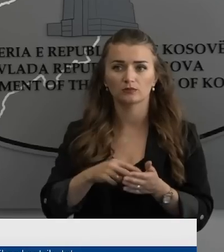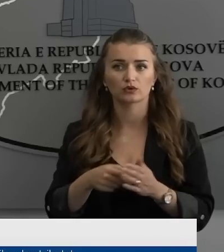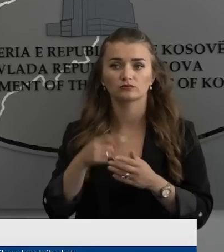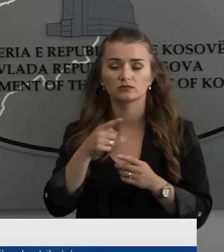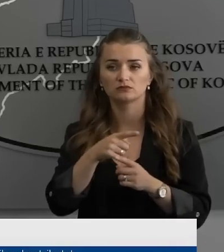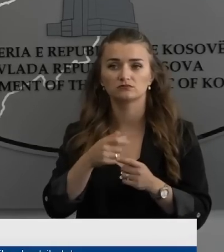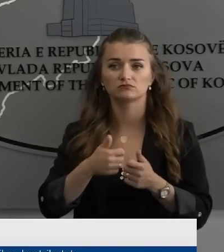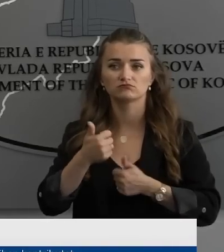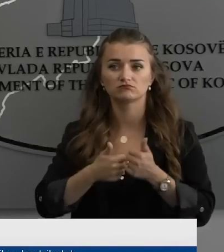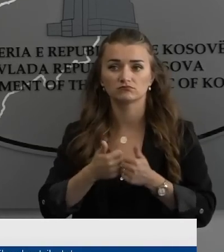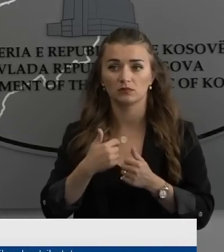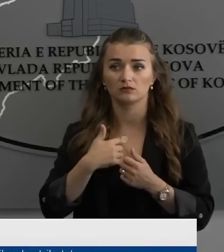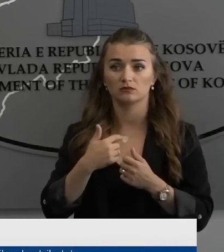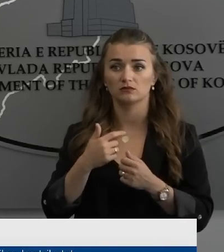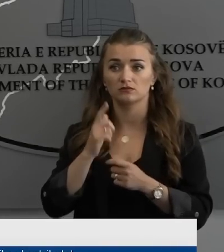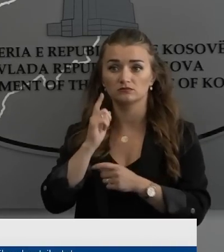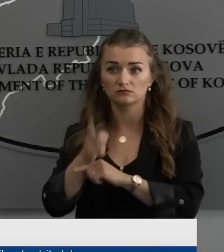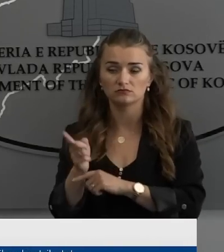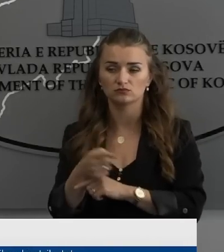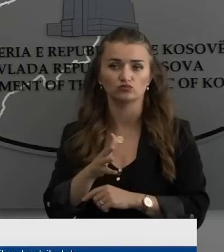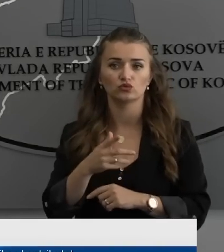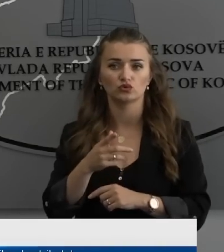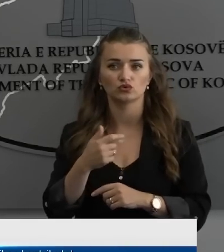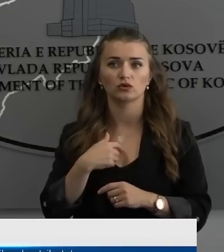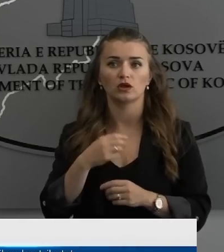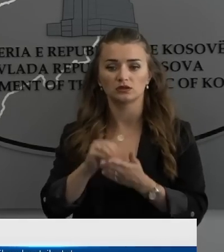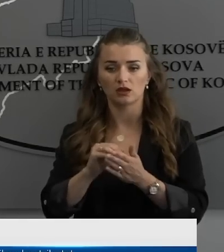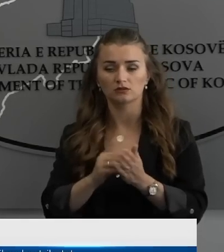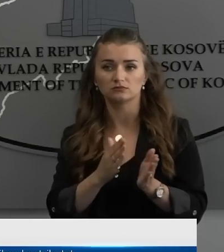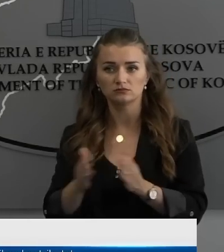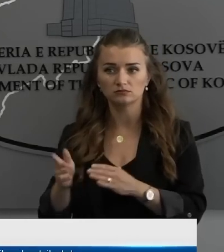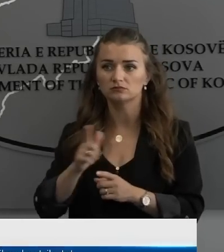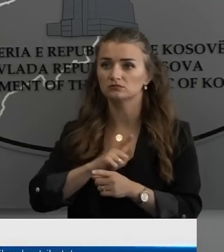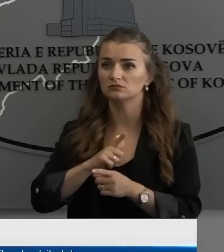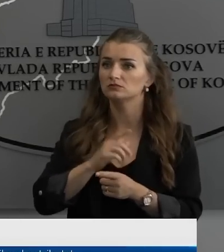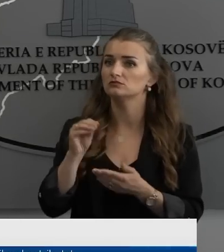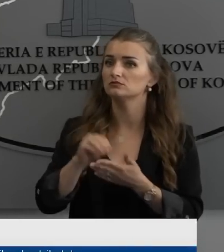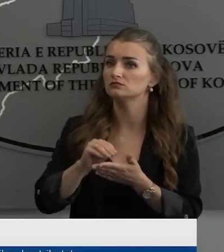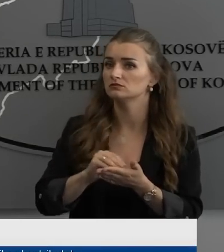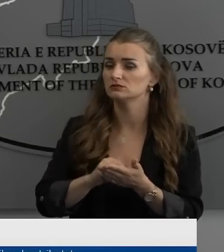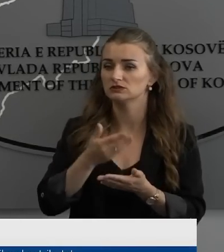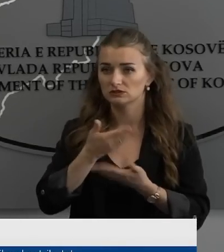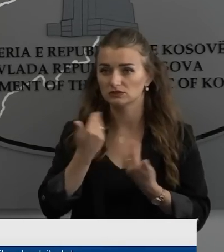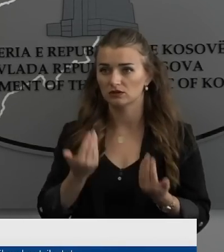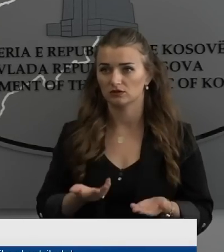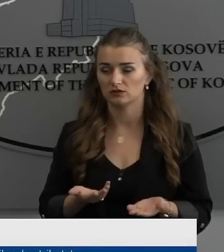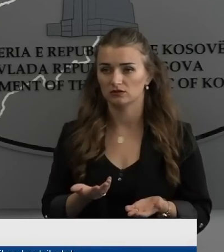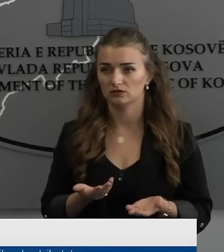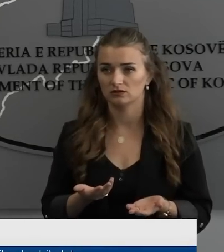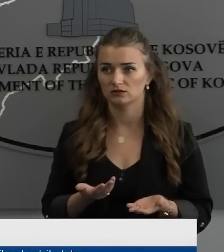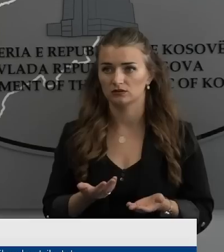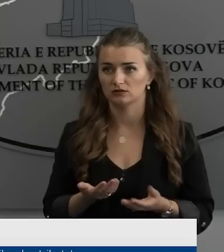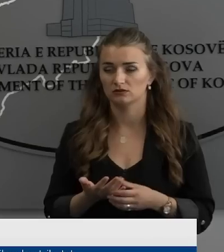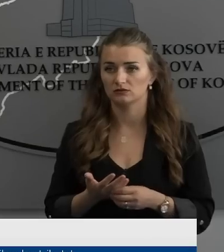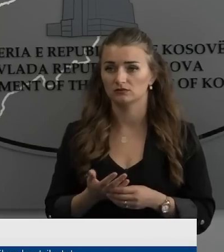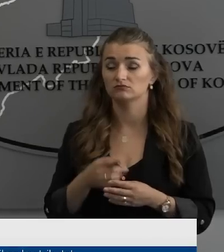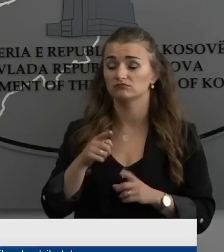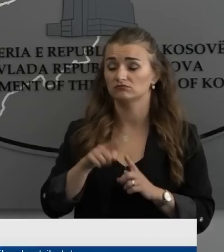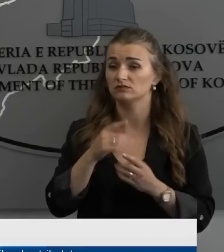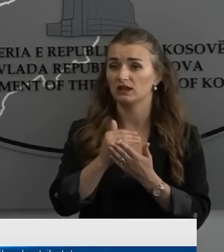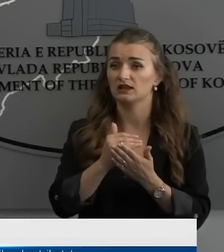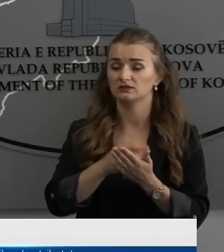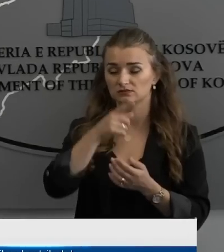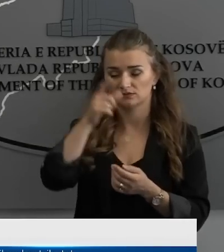nuk mund të detyroj listën serbe të marë pjesë. E në anën tjetër, lista serbe është duke rëshqitur gjithnjë më shumë